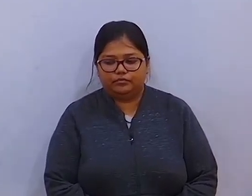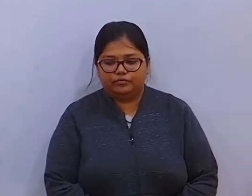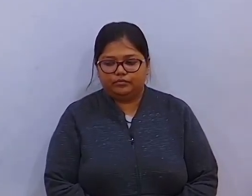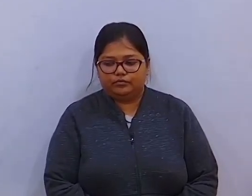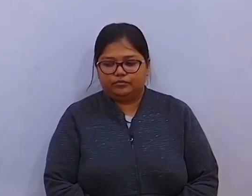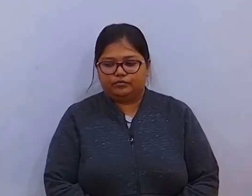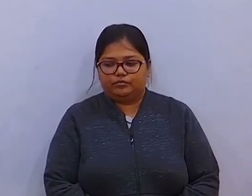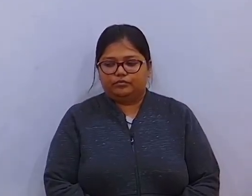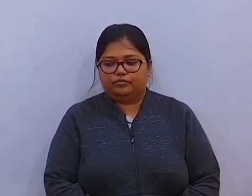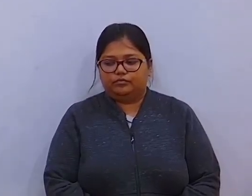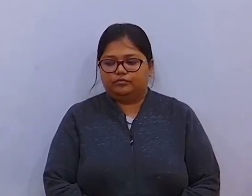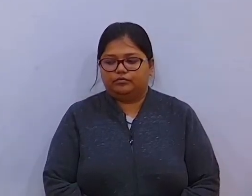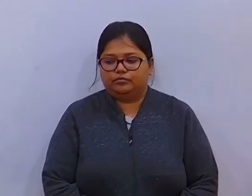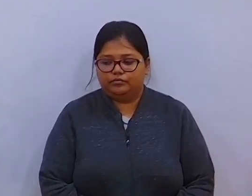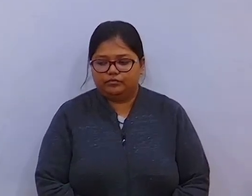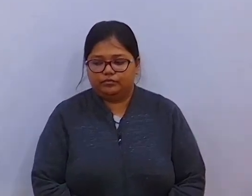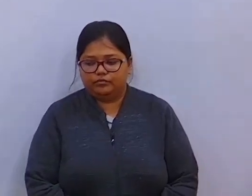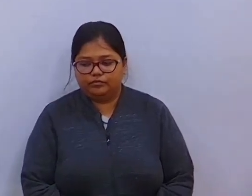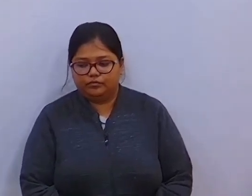तो आप लोग डाल लेना